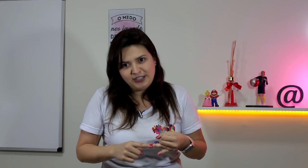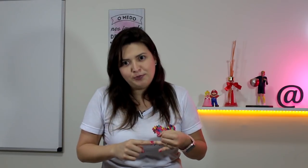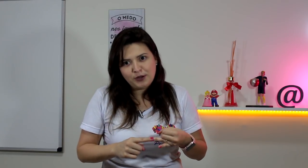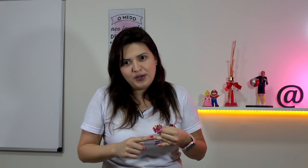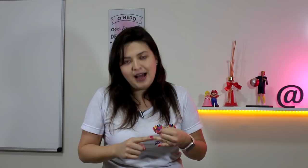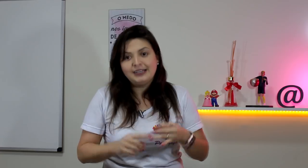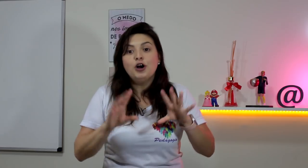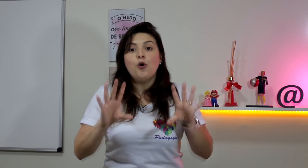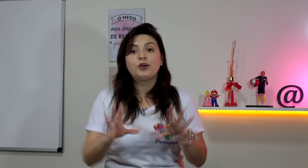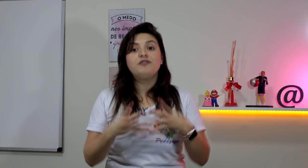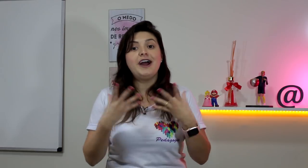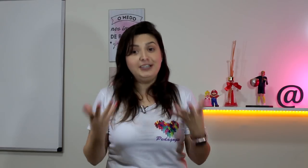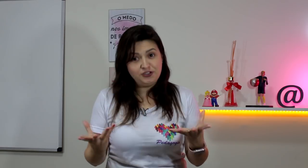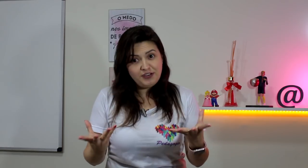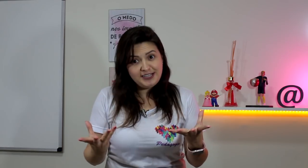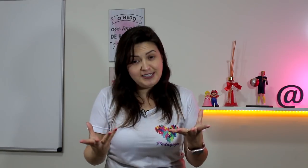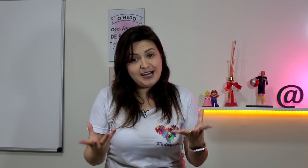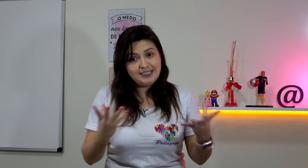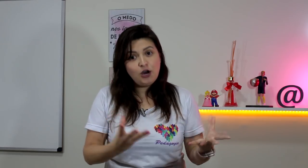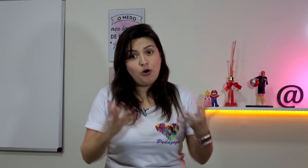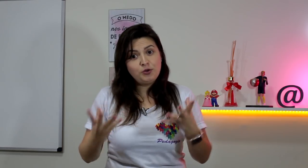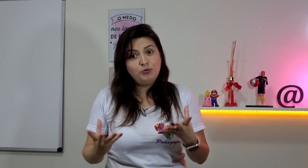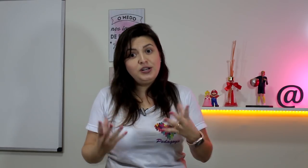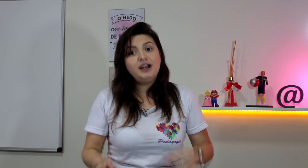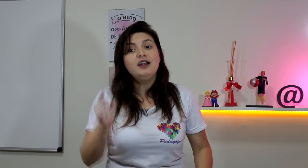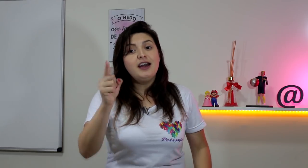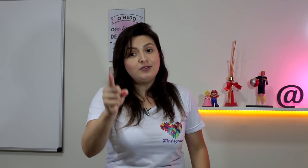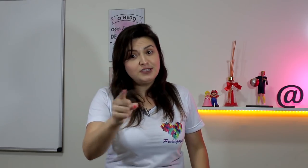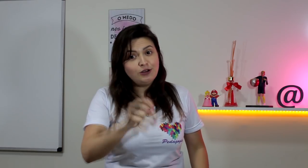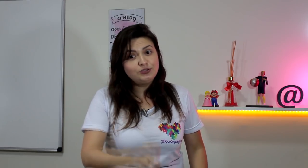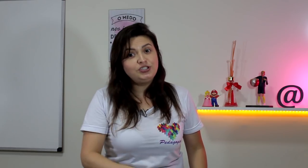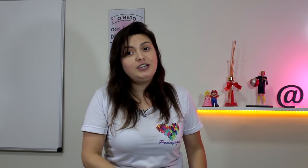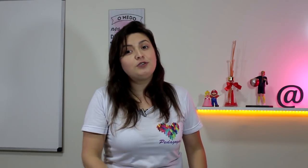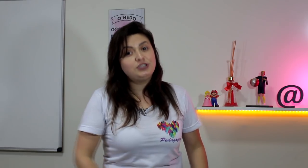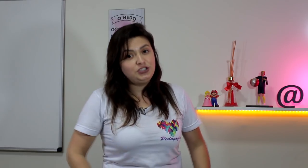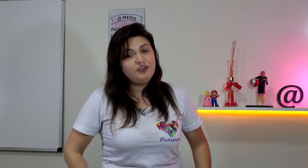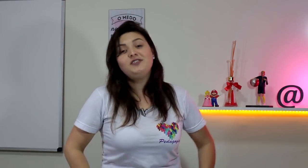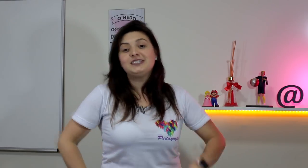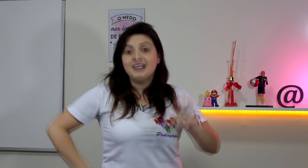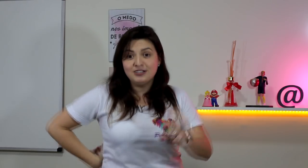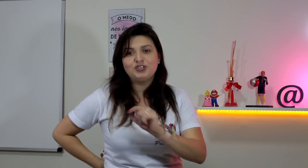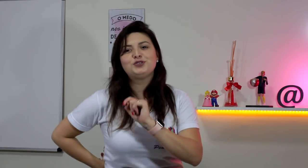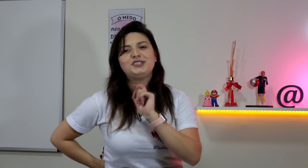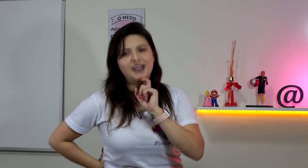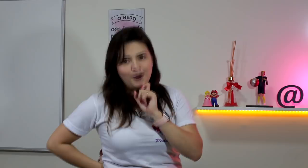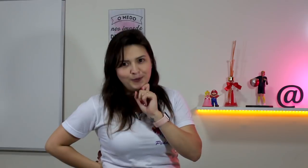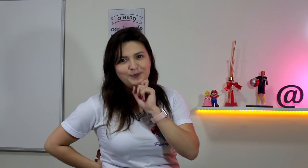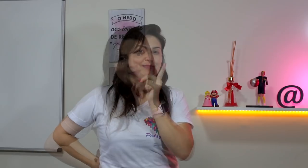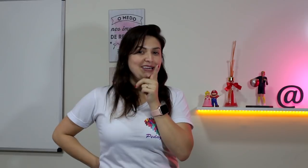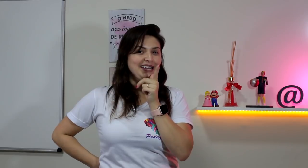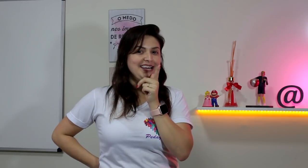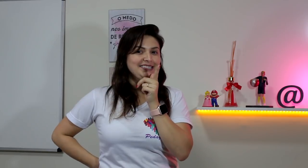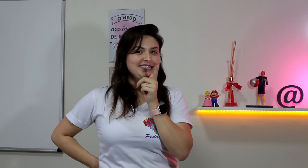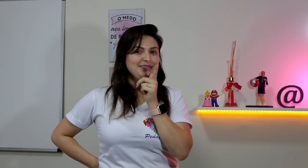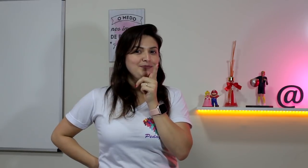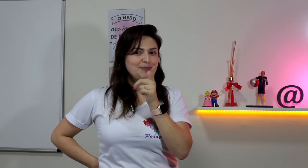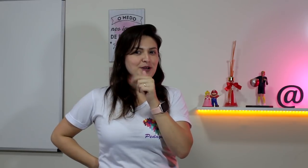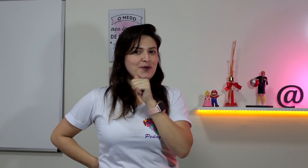para a cunhada. O que vai diferenciar se é homem ou mulher é o sinal do gênero que a gente vai fazer antes do sinal. Beleza? Pegou